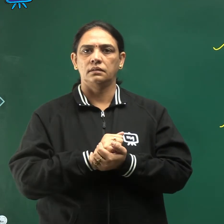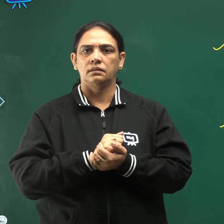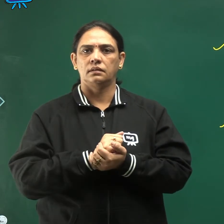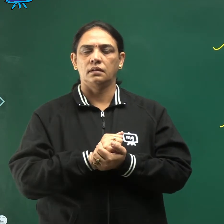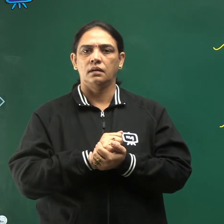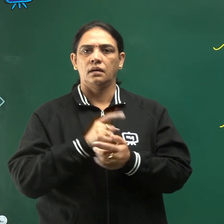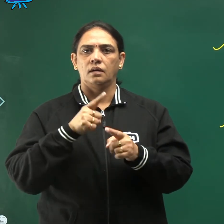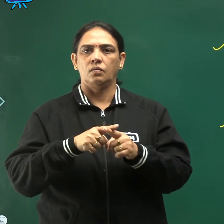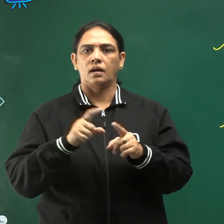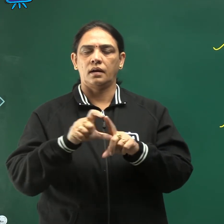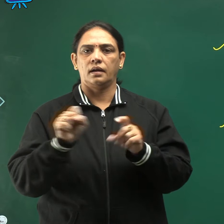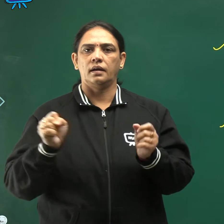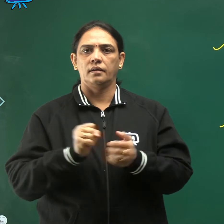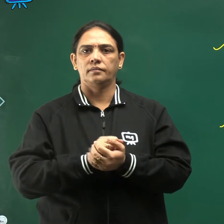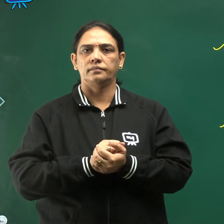गुणा करेंगे